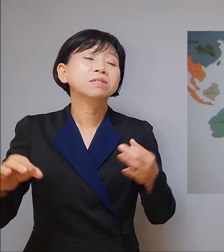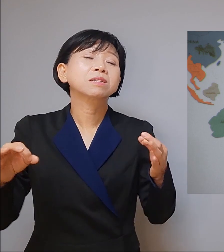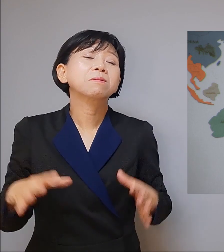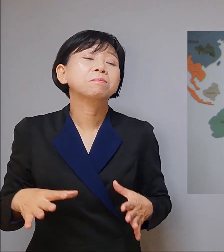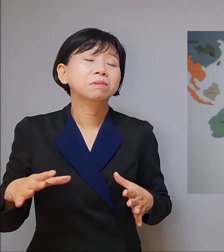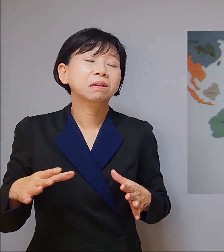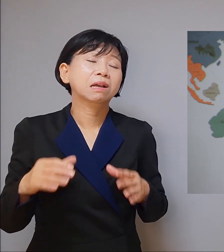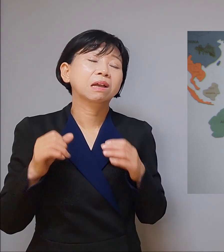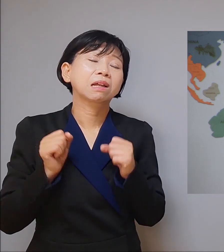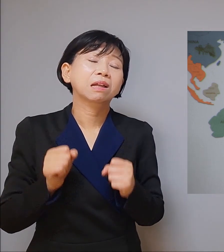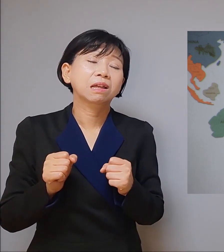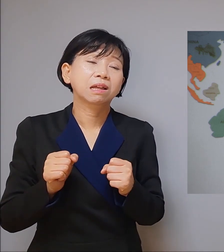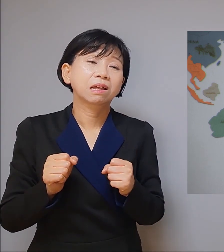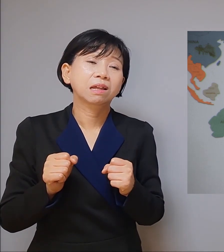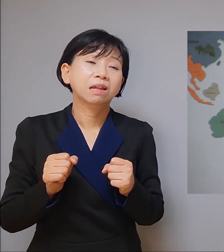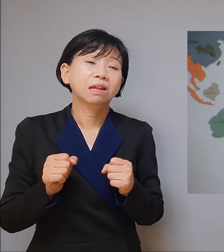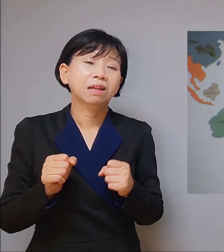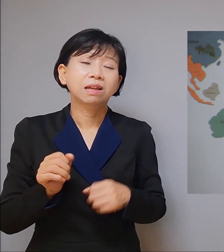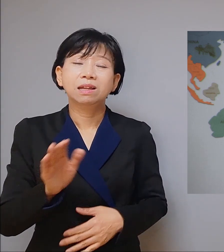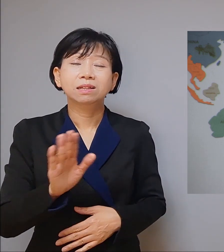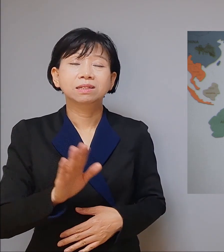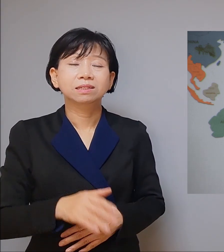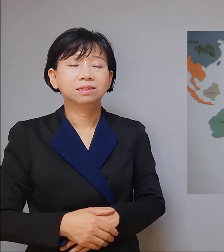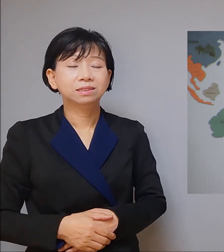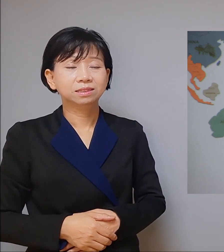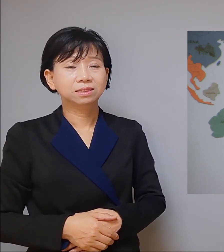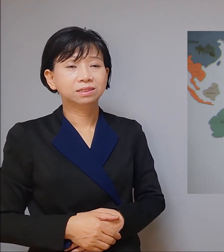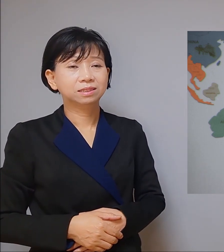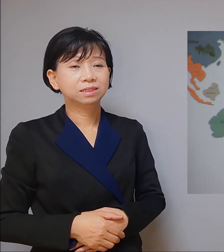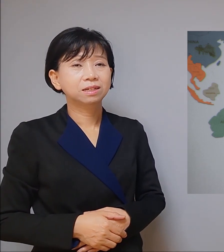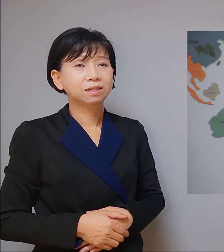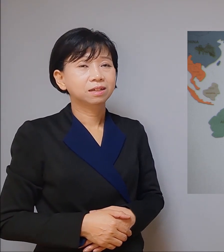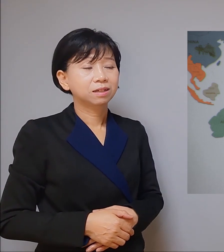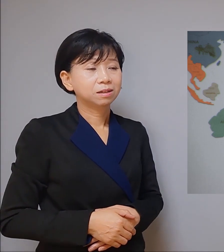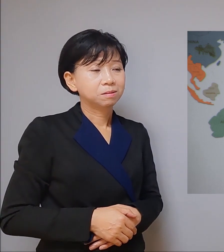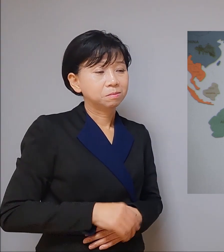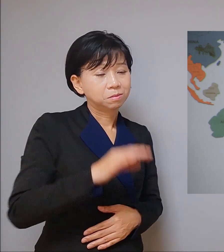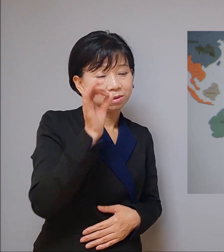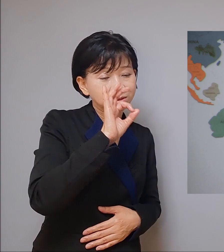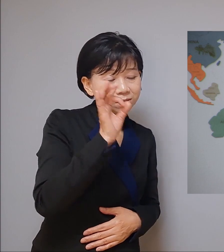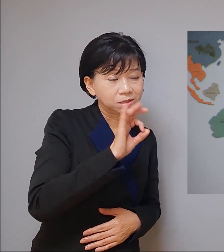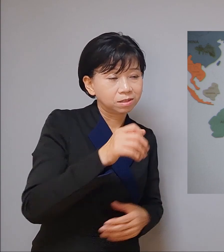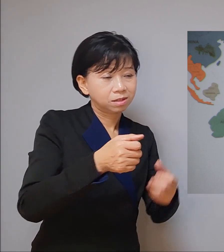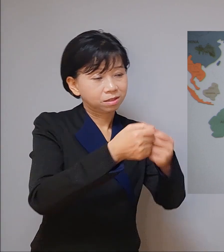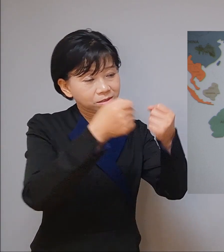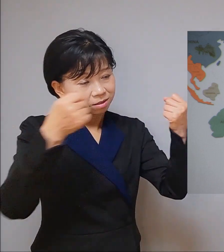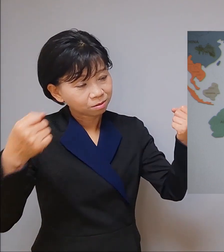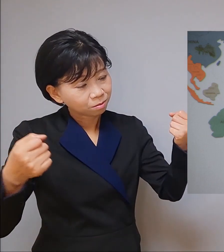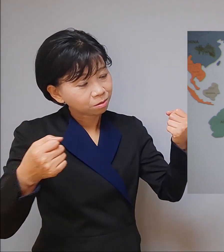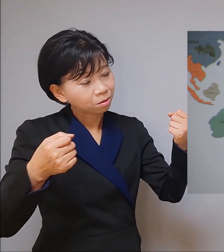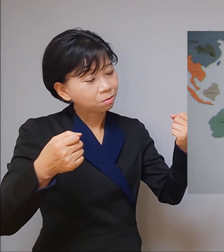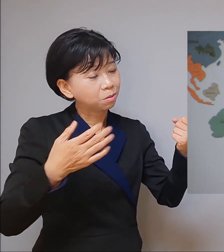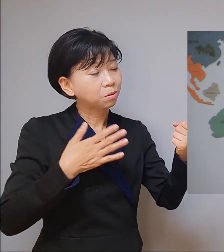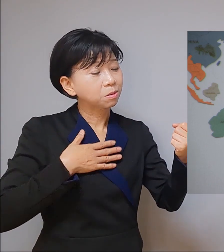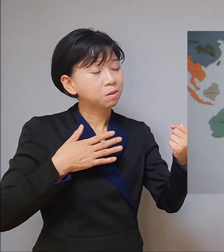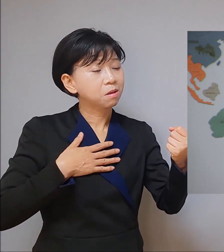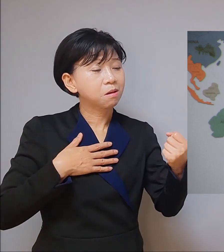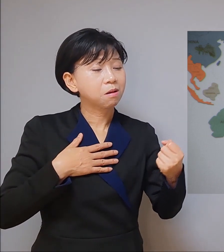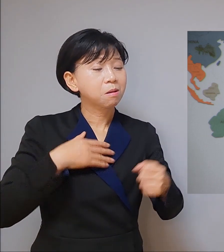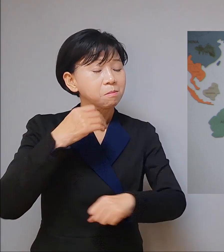다 들춰내기도 하고 뭐 먹을 게 없나 다 찾아보다가 냉장고도 열어서 해먹고 싶은